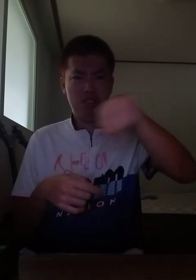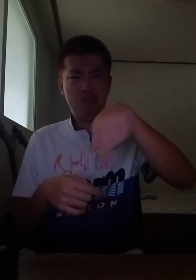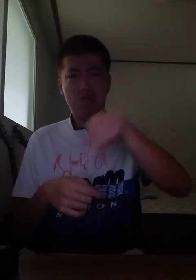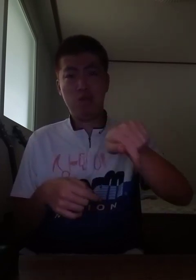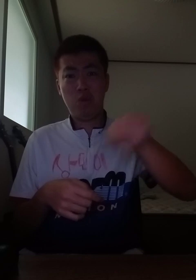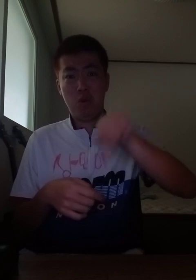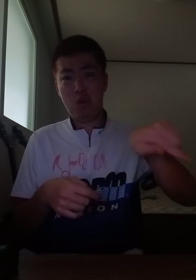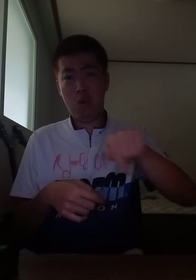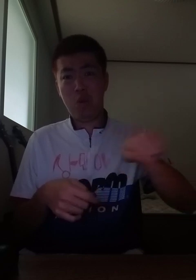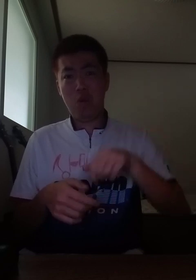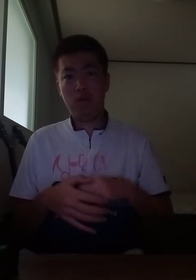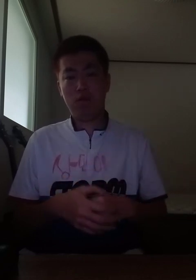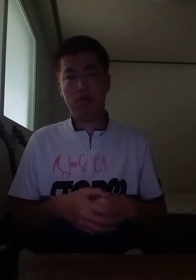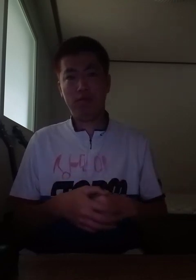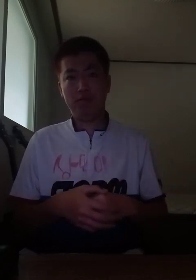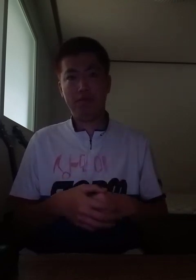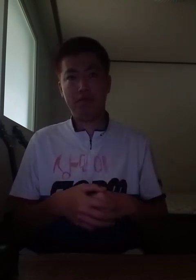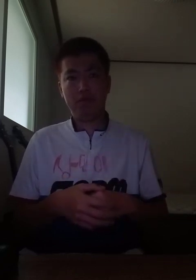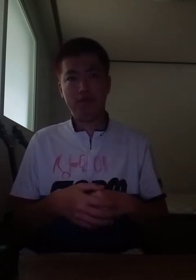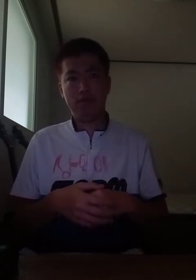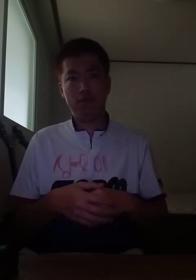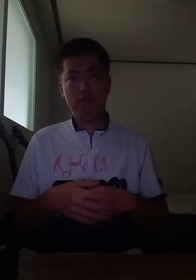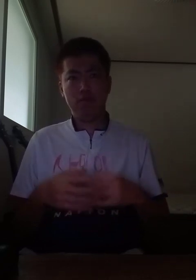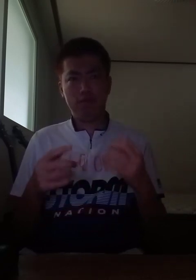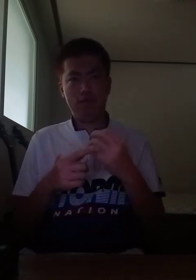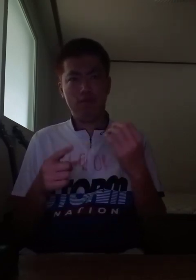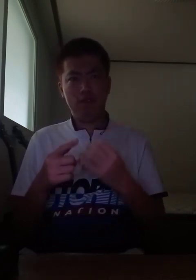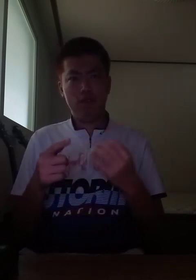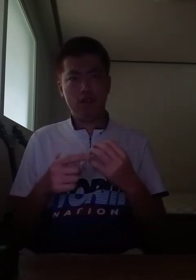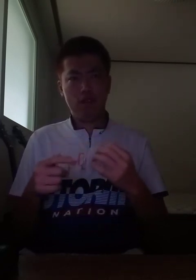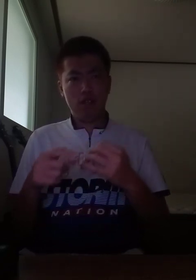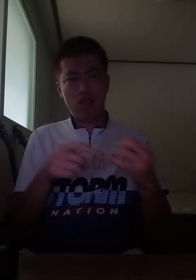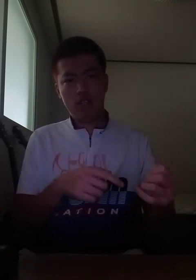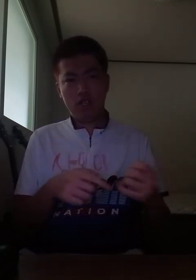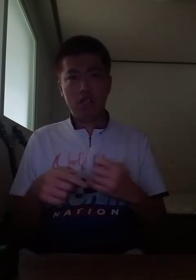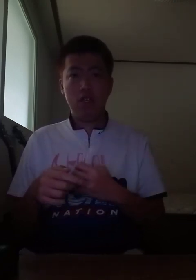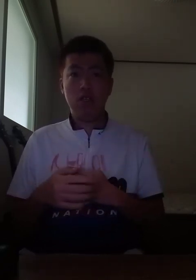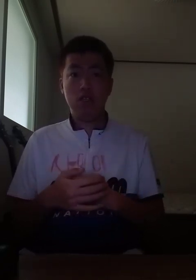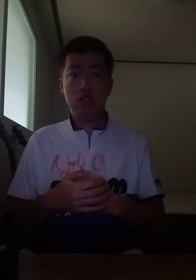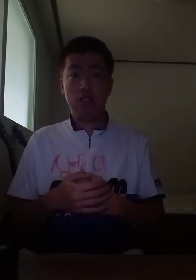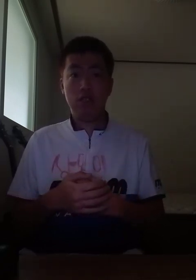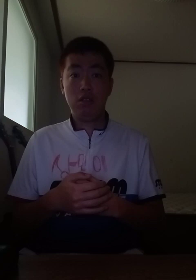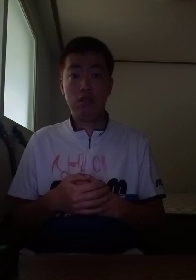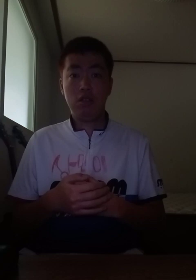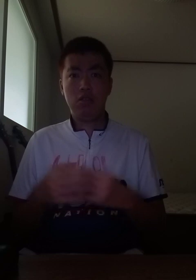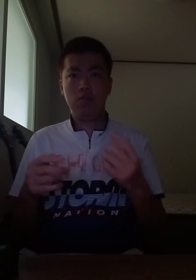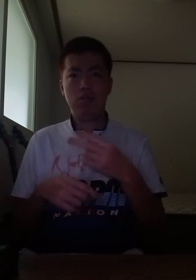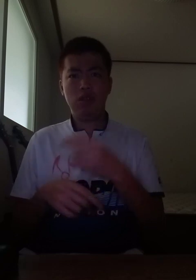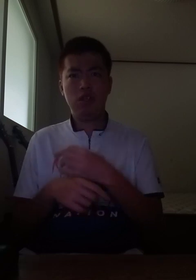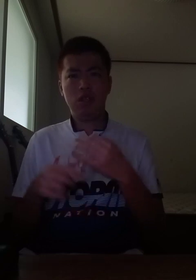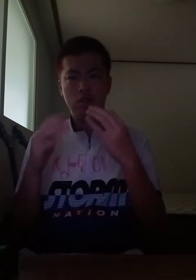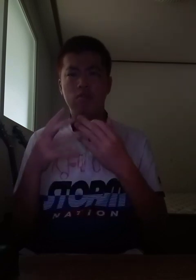이게 뭐. 잘못하는 줄 알고 중간에 내렸다니까. 버스 기사들도 불평을